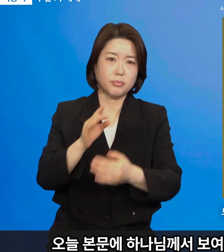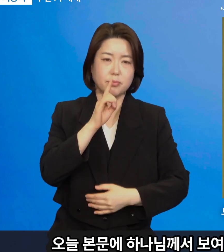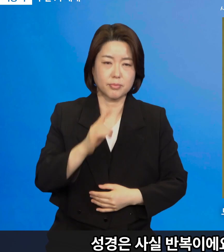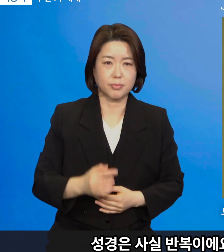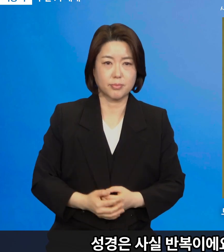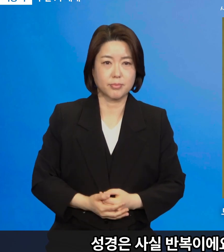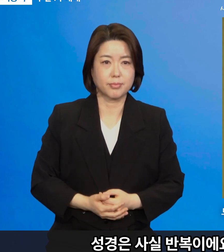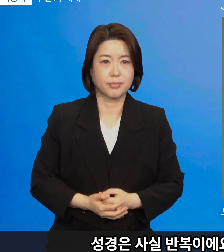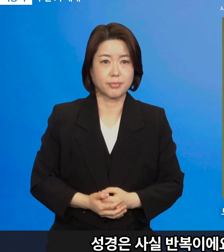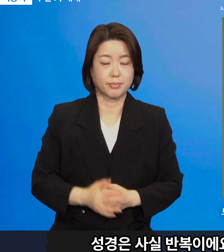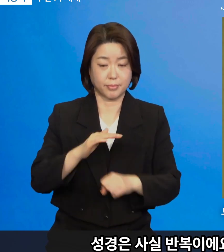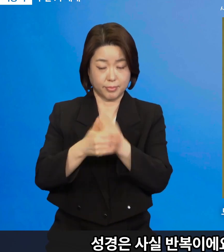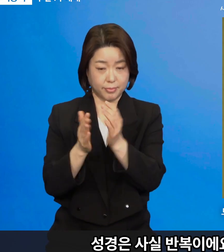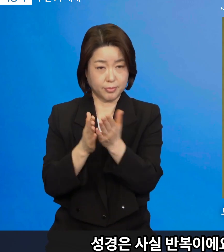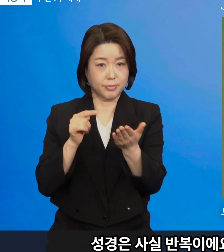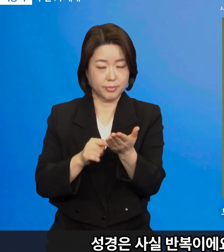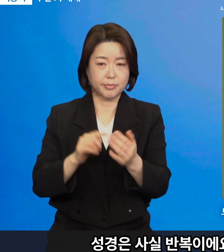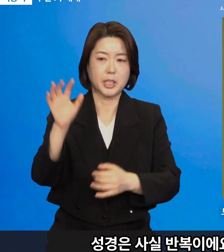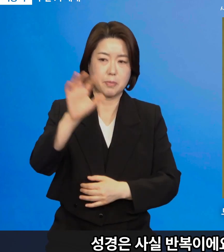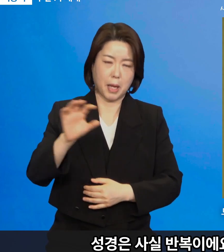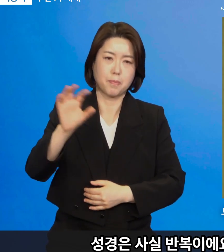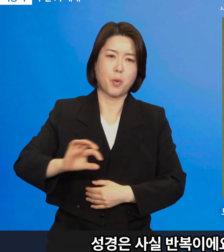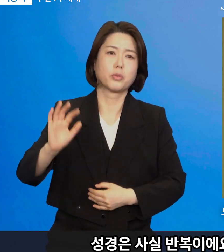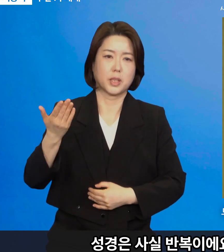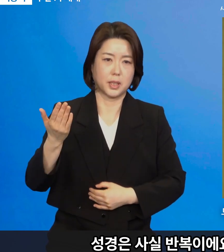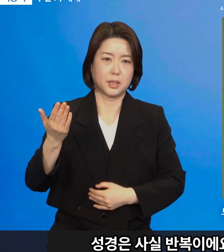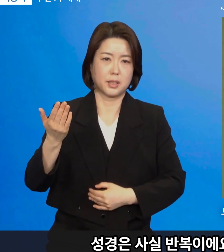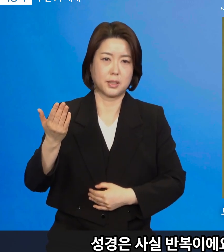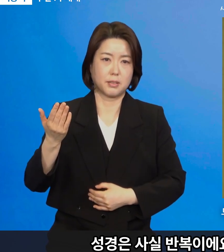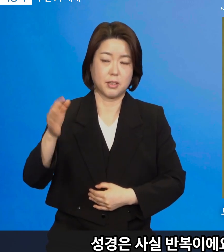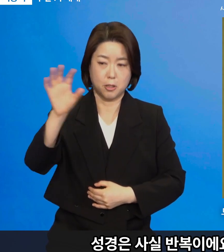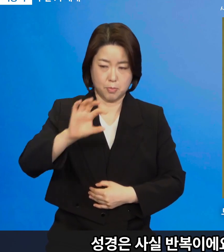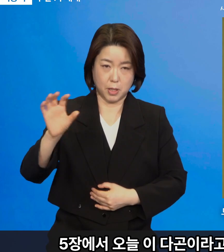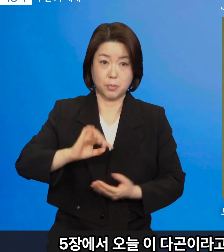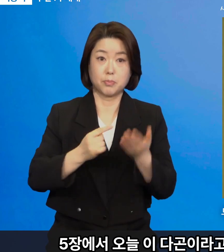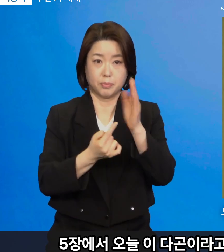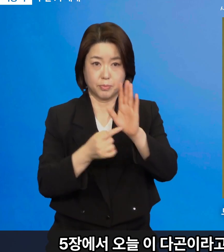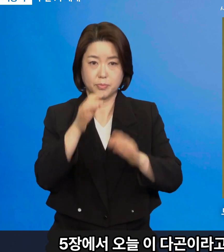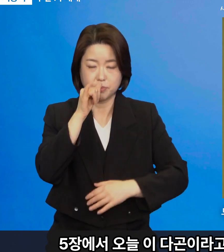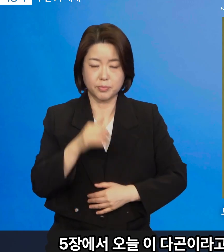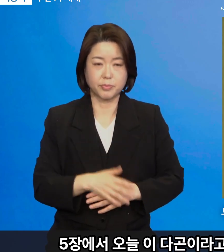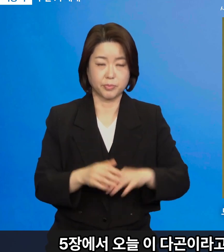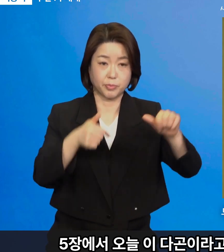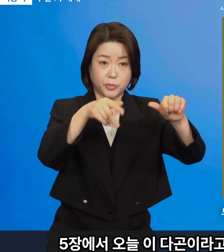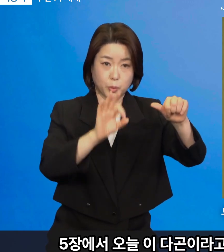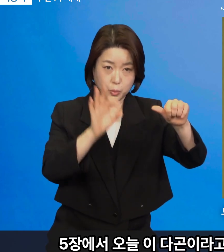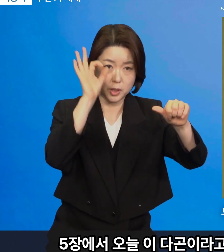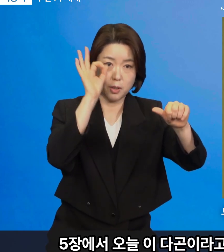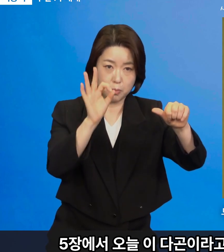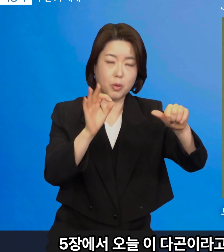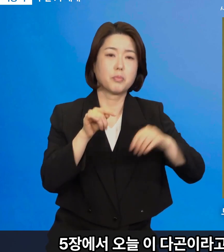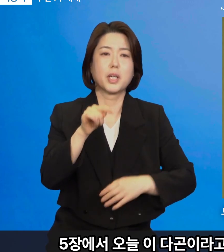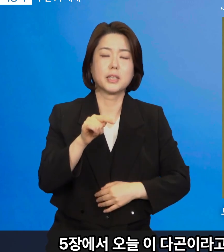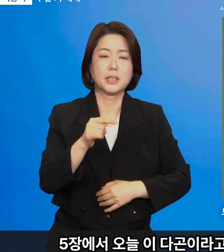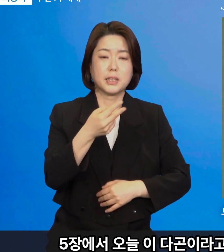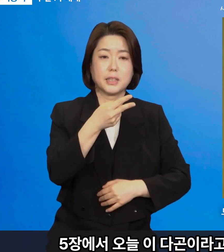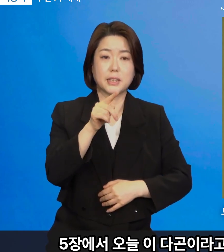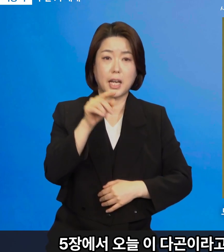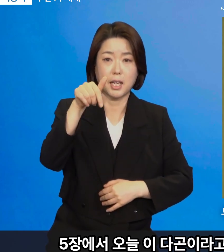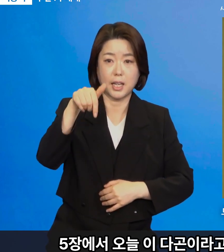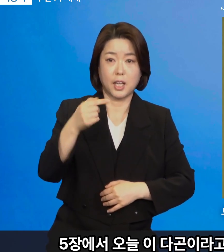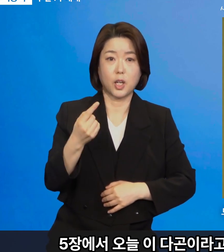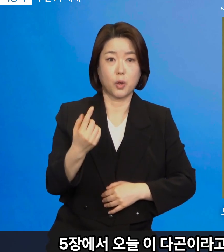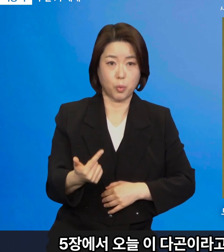얘기입니다. 그러니까 성경은 사실 반복이야. 반복적으로 보여줘요. 5장에서 오늘 이 다곤이라고 하는